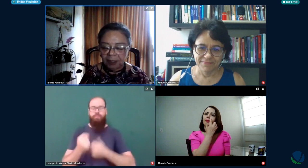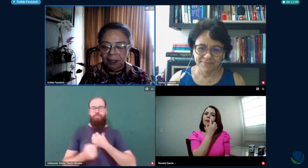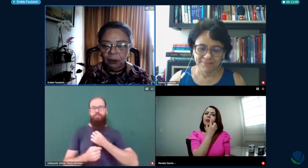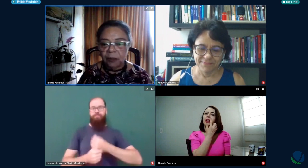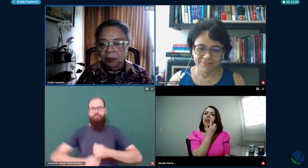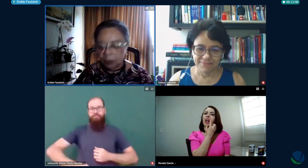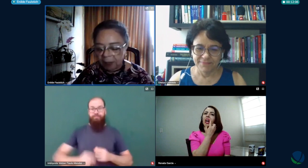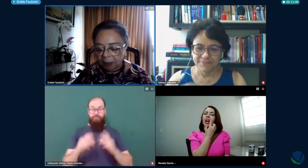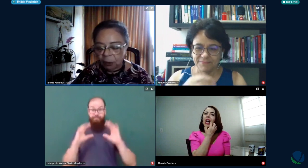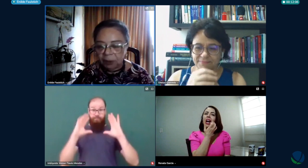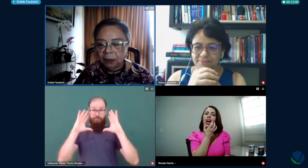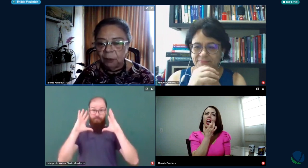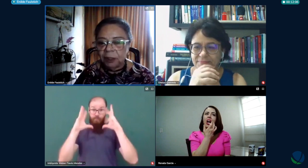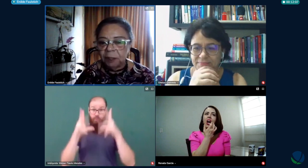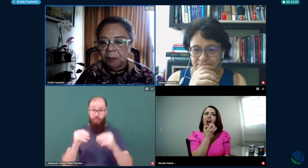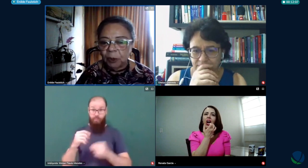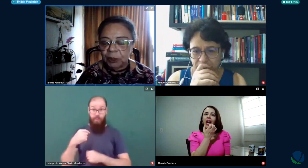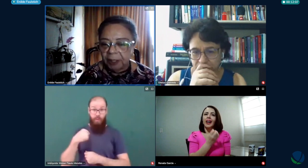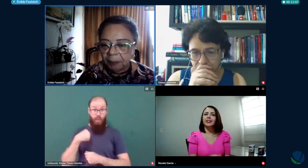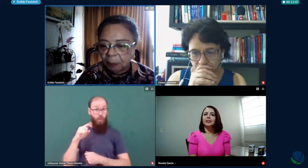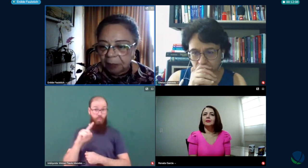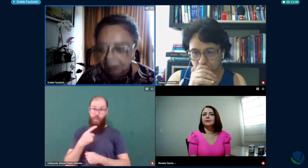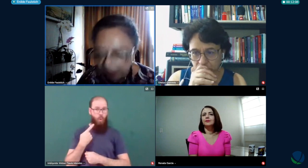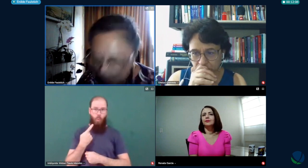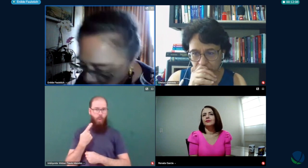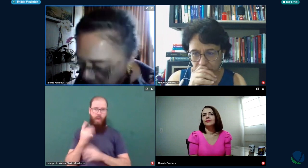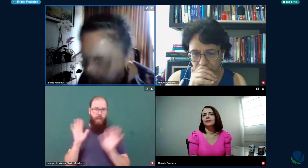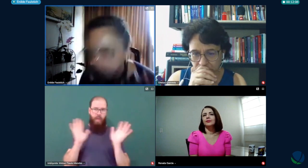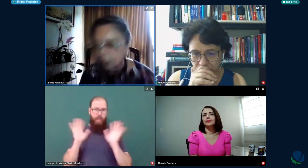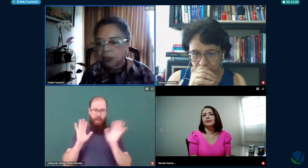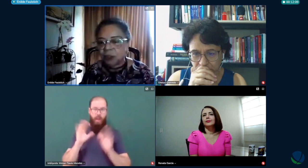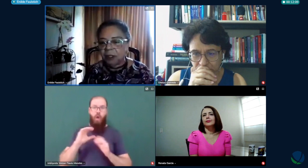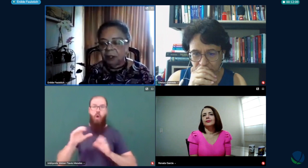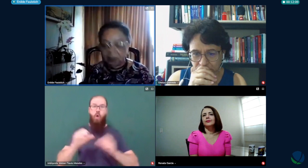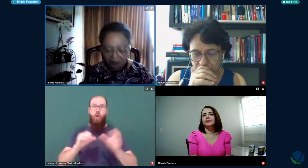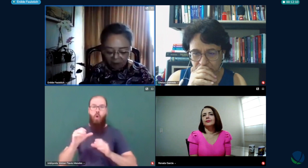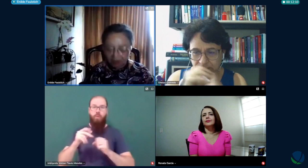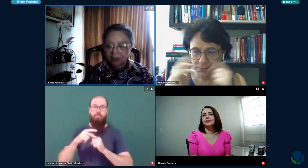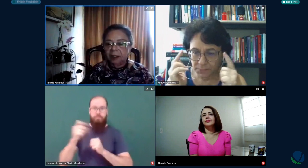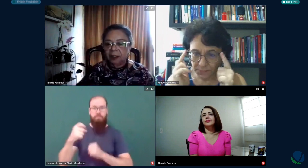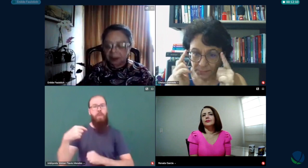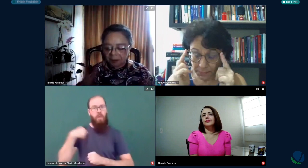os coordenadores, eu não era coordenadora de pós na época, mas fui ver, fui assistir.